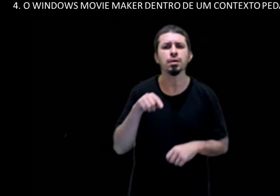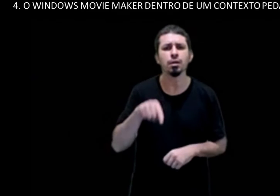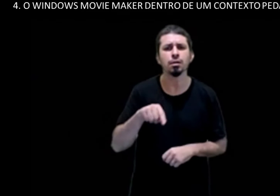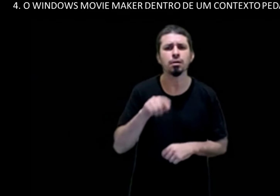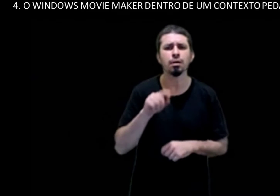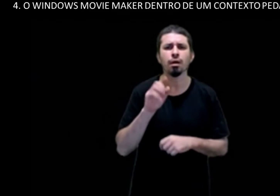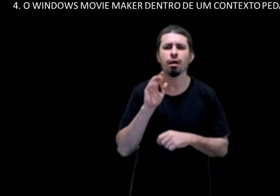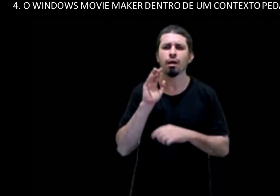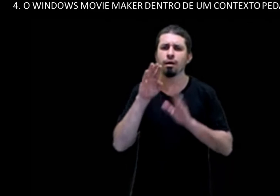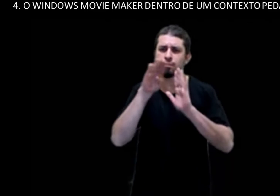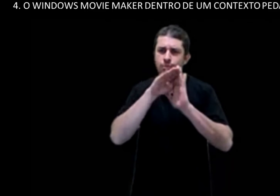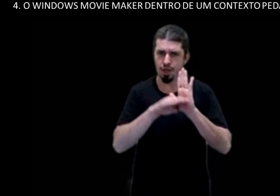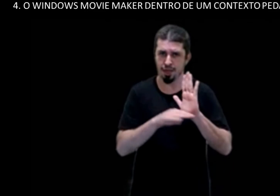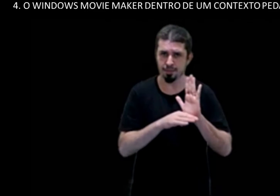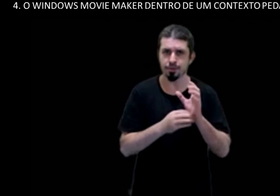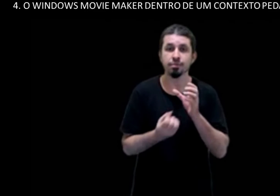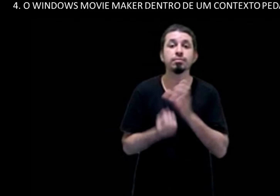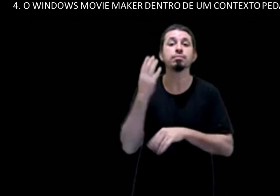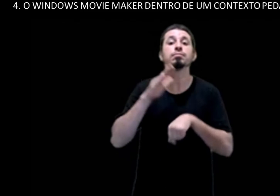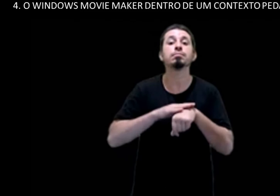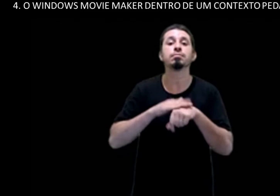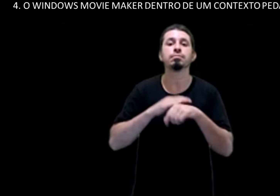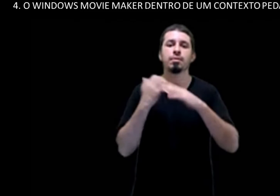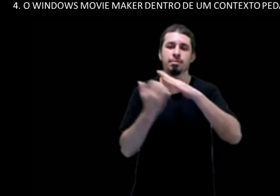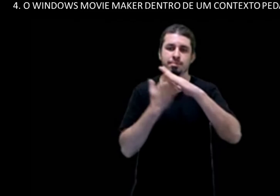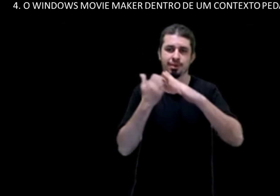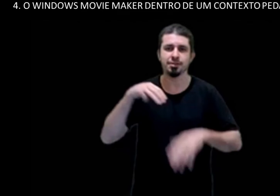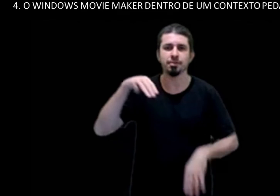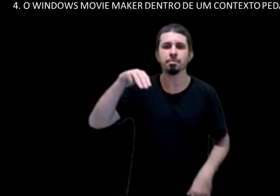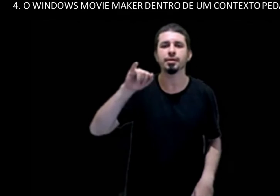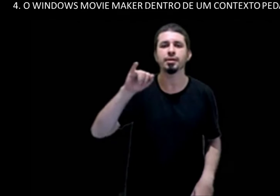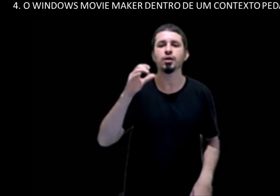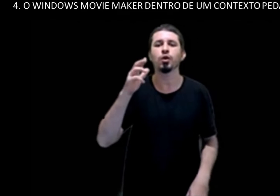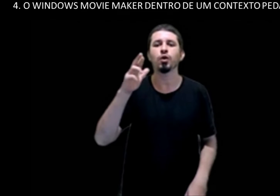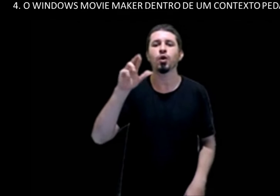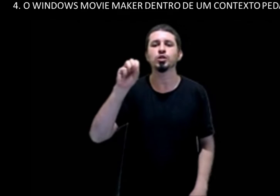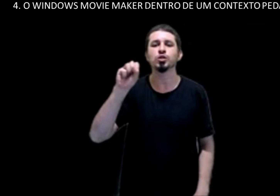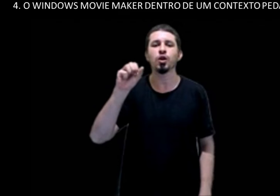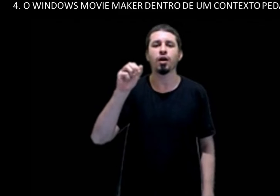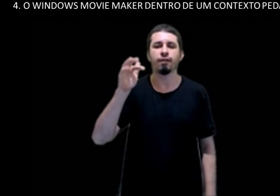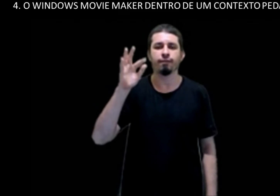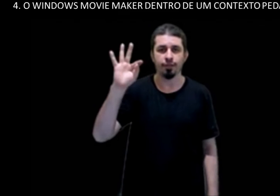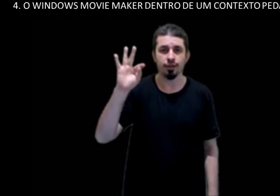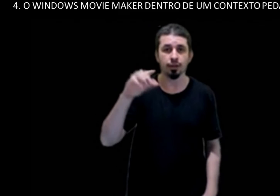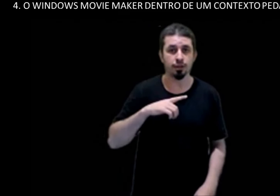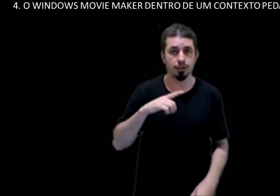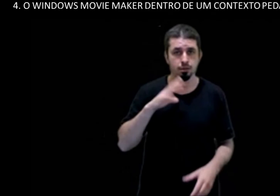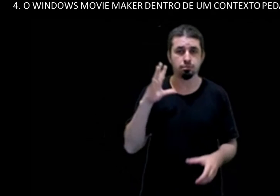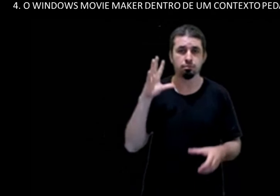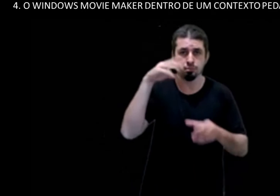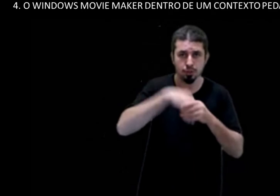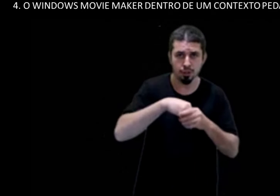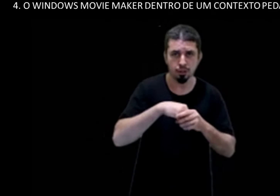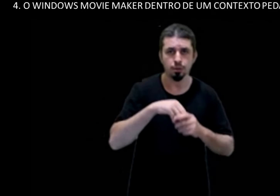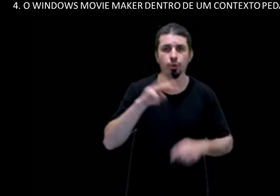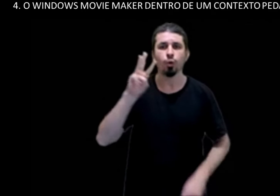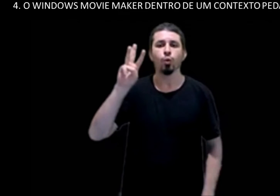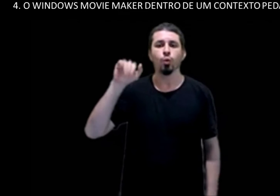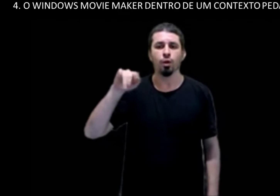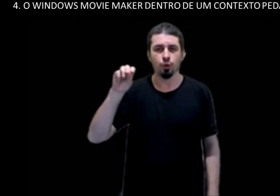software produzido pela Microsoft e integra o sistema operacional Windows. Nele, o usuário